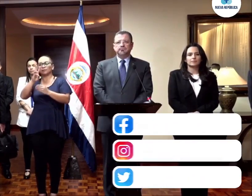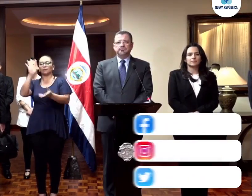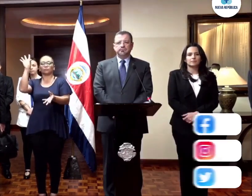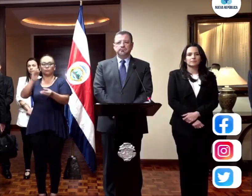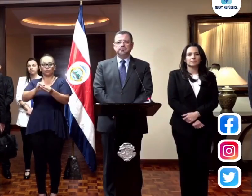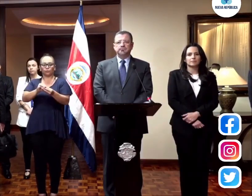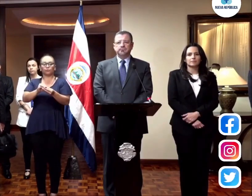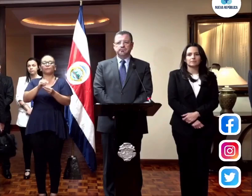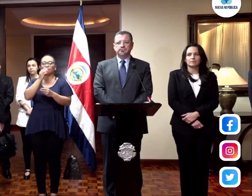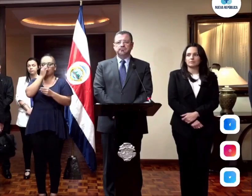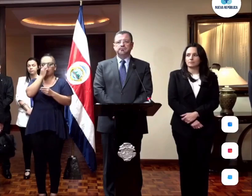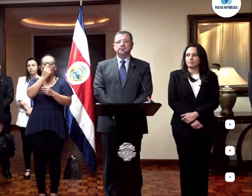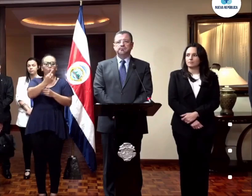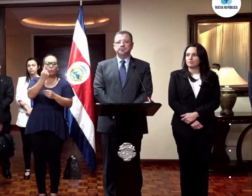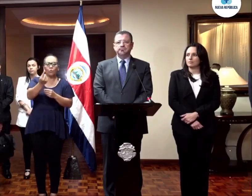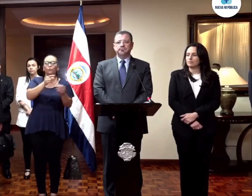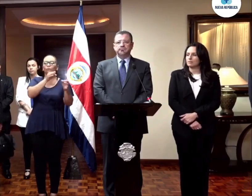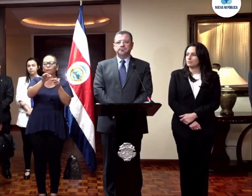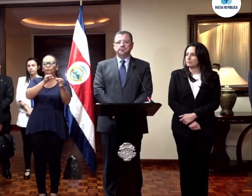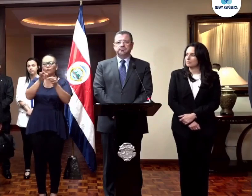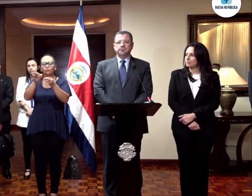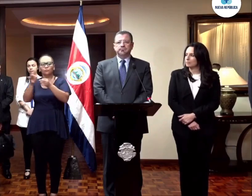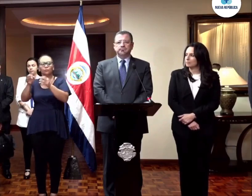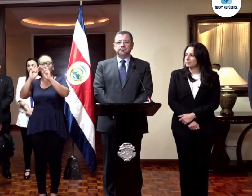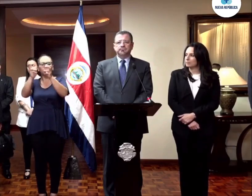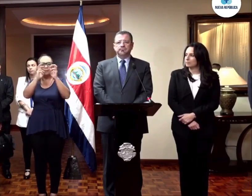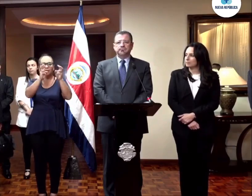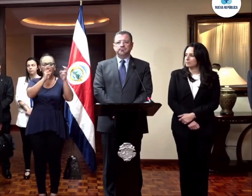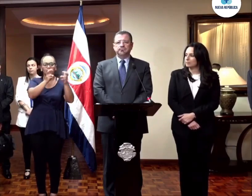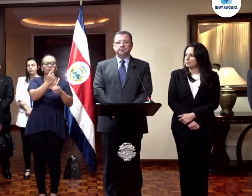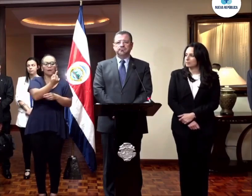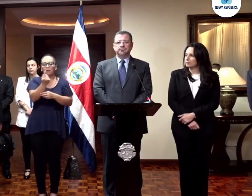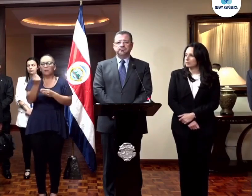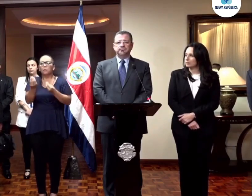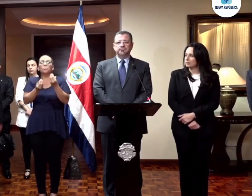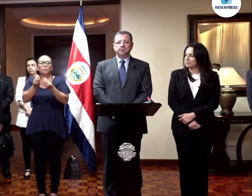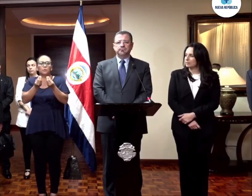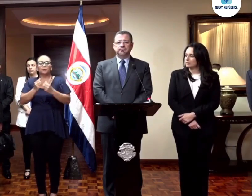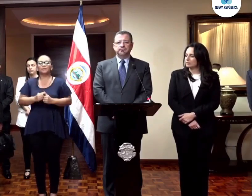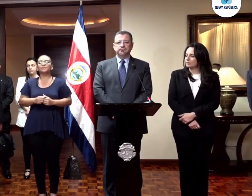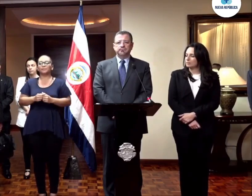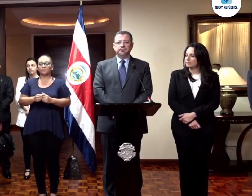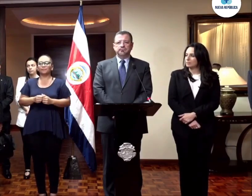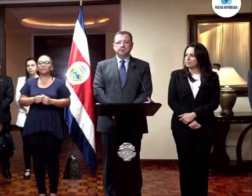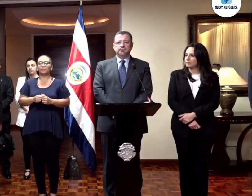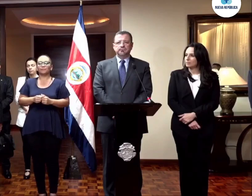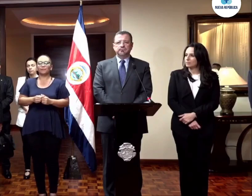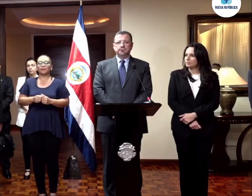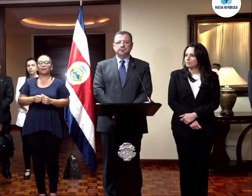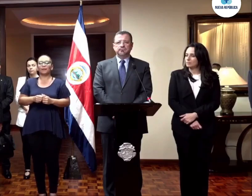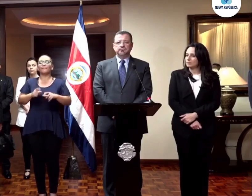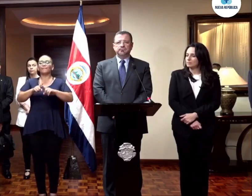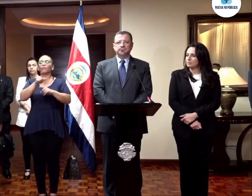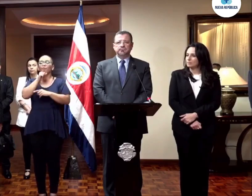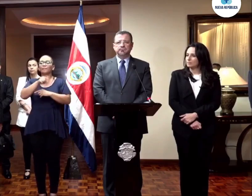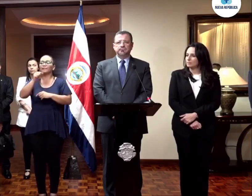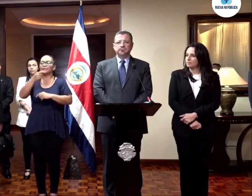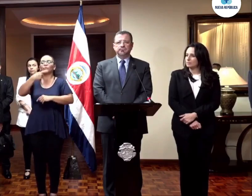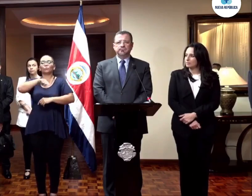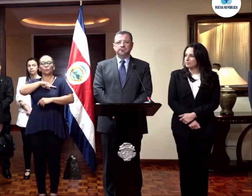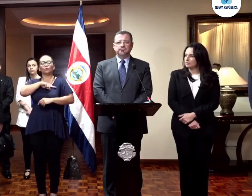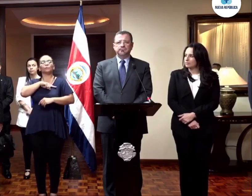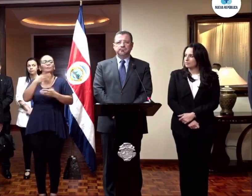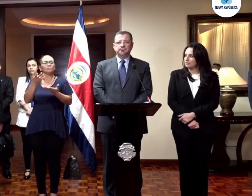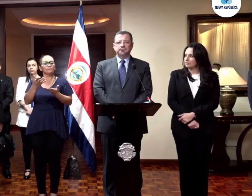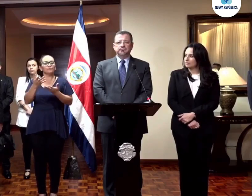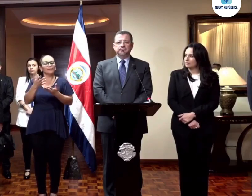uno por uno, hablamos de cuál era por lo menos la temática central de cada uno de ellos, evidentemente sin entrar en detalle, pero sí encontramos